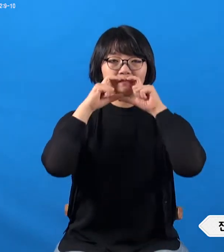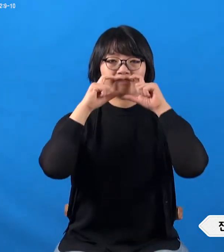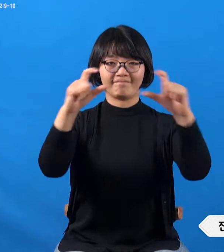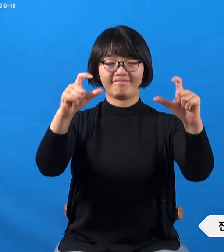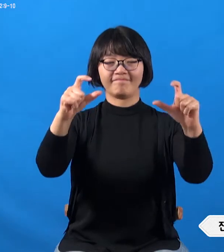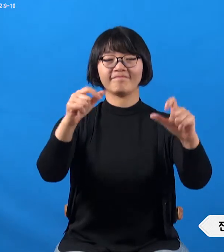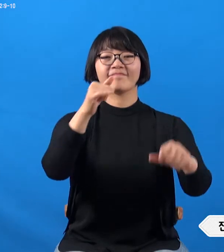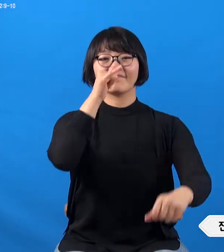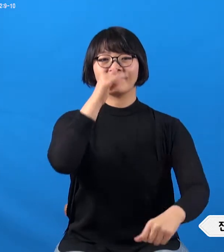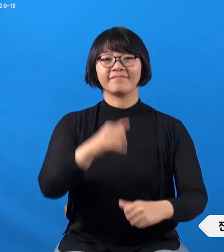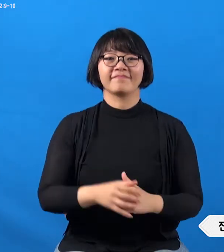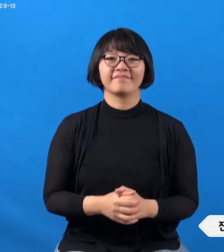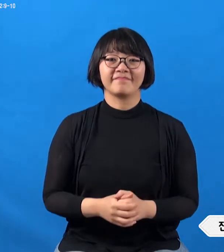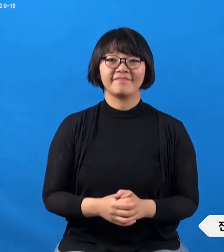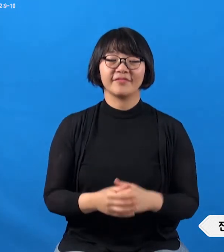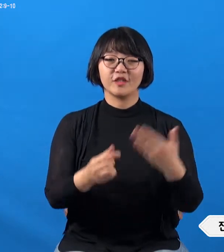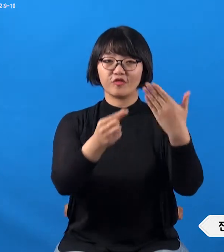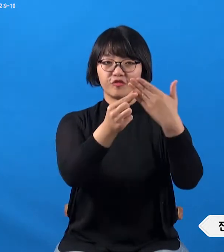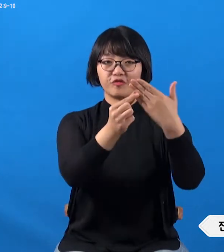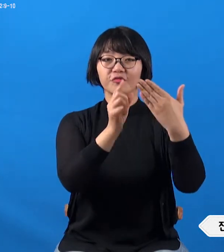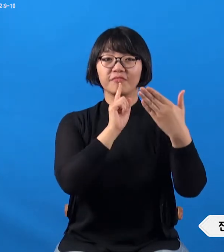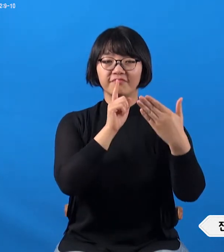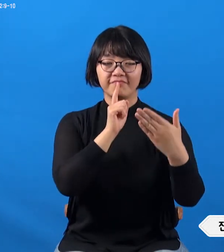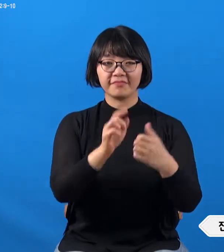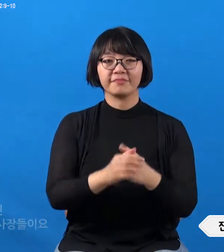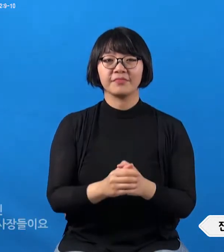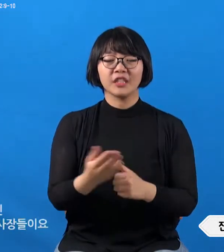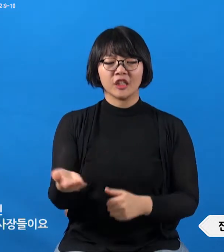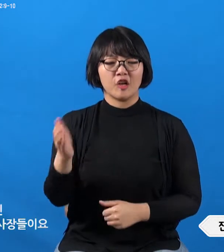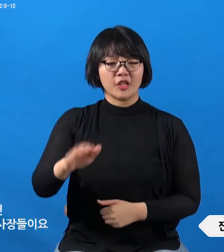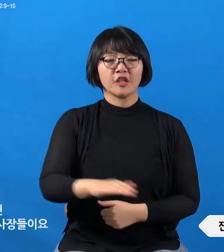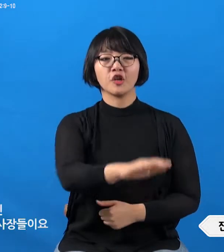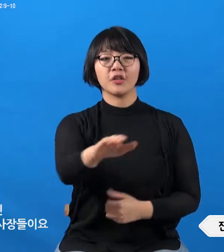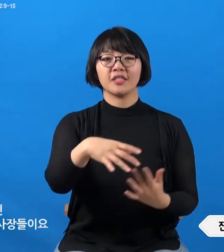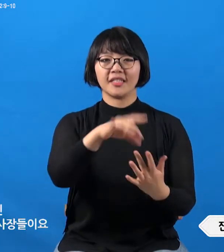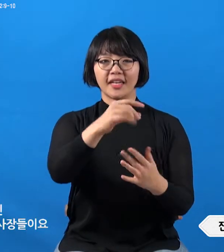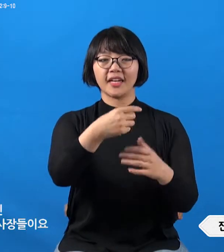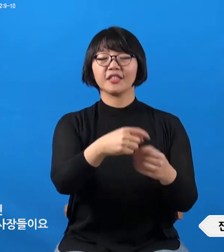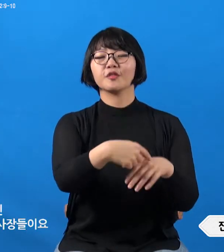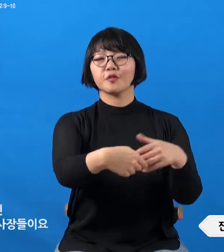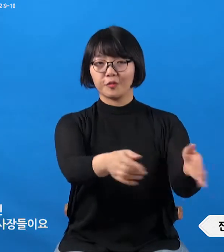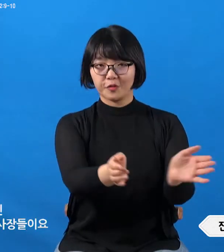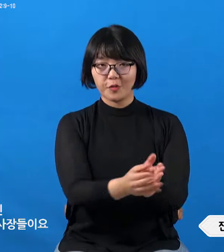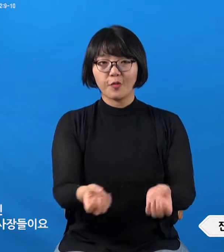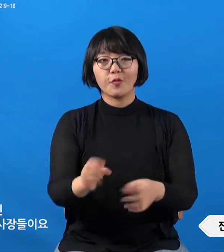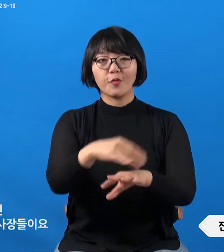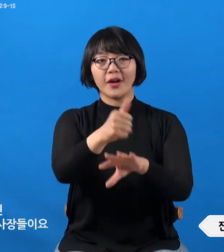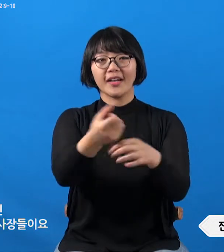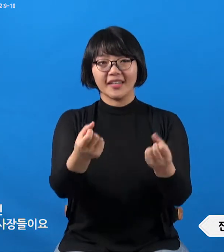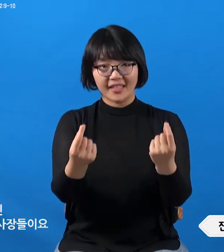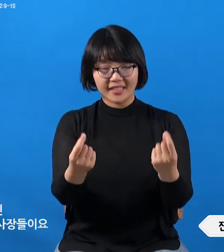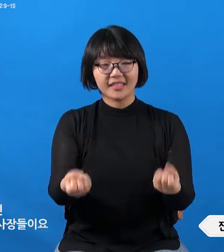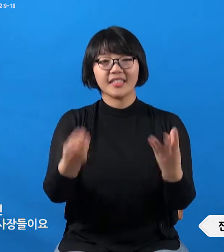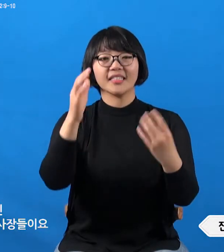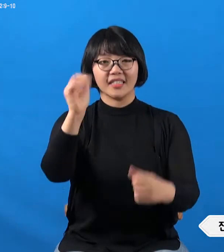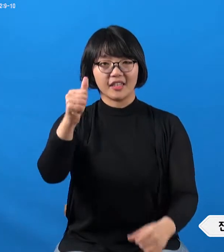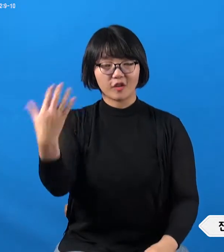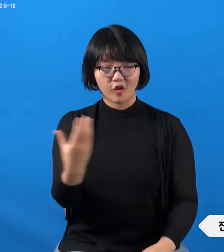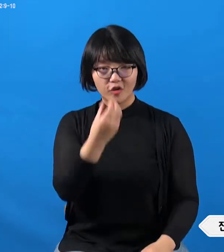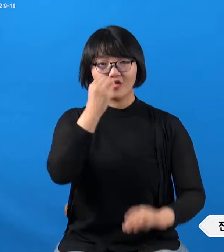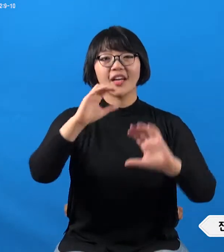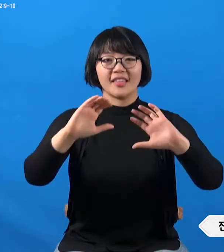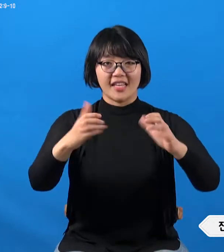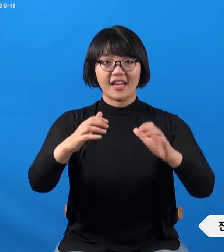선포라는 단어입니다. 9절 말씀입니다. 그러나 너희는 택하신 족속이요 왕같은 제사장들이요